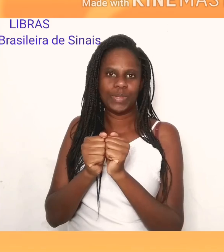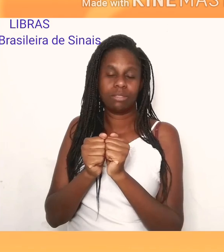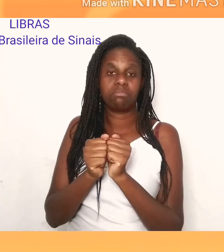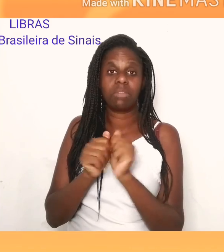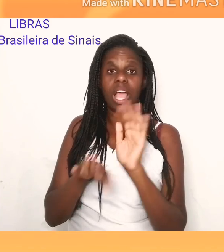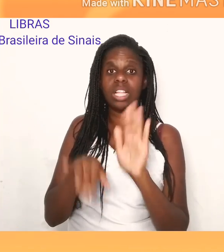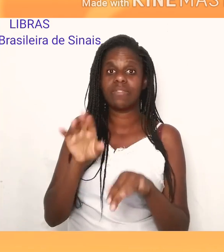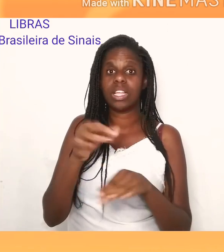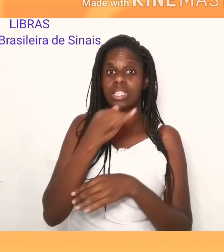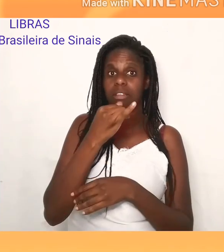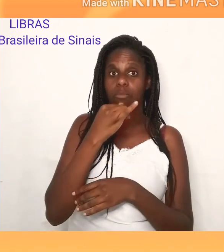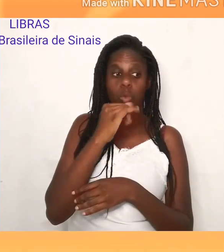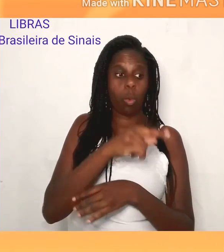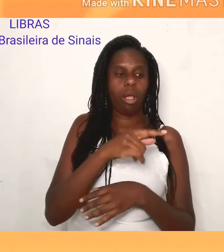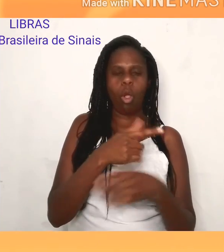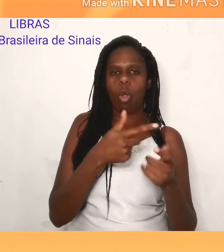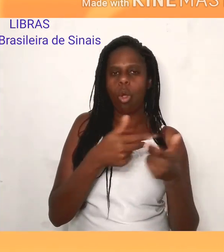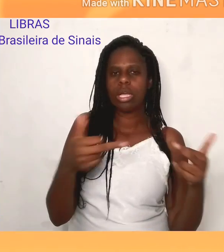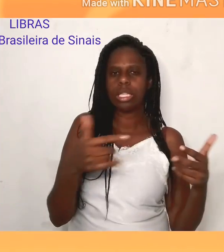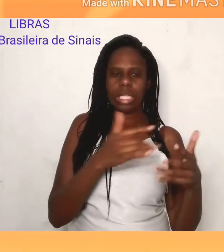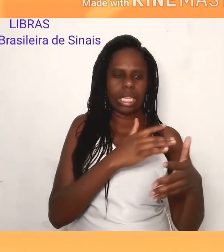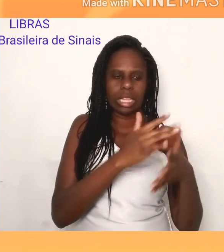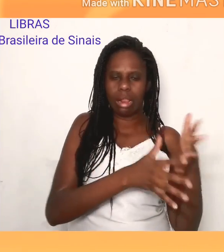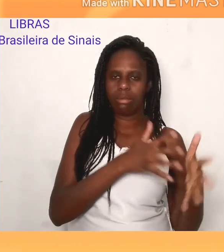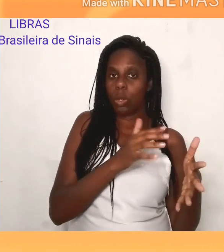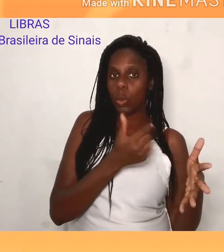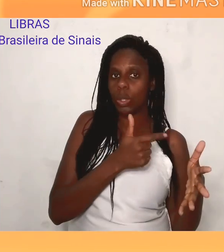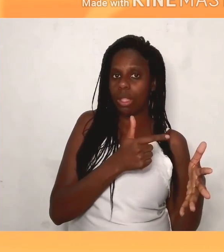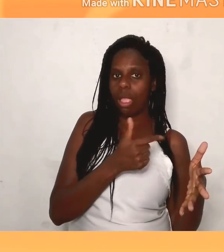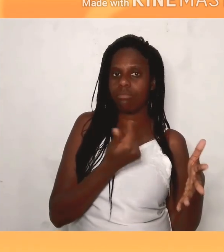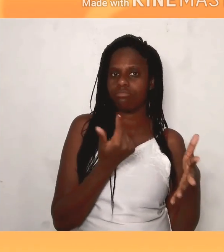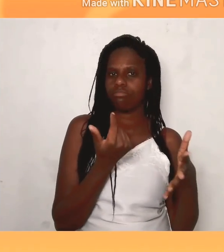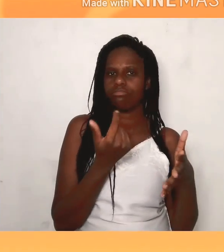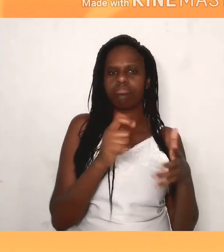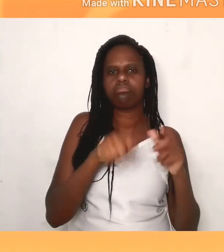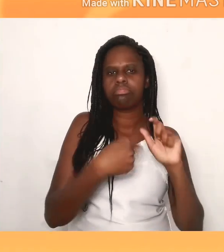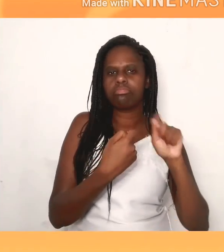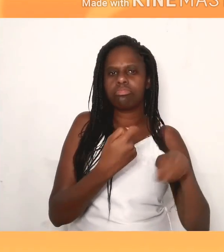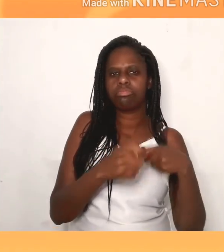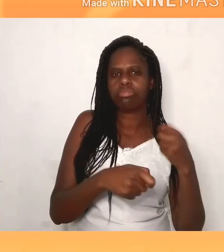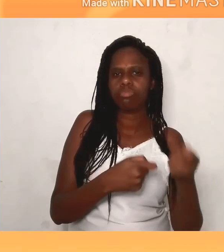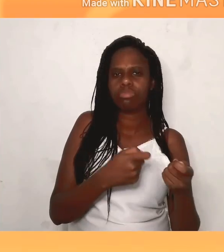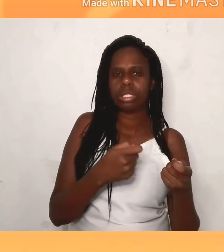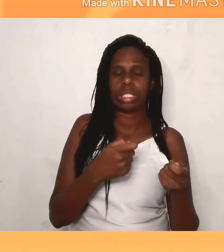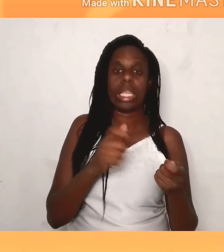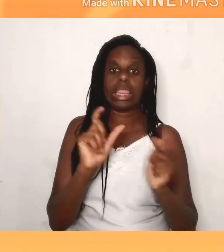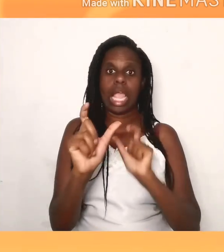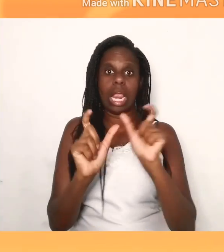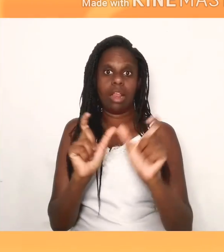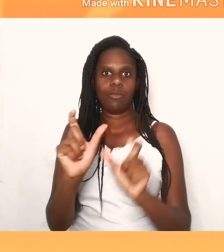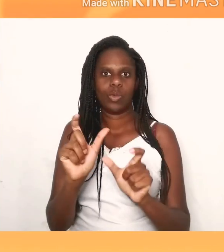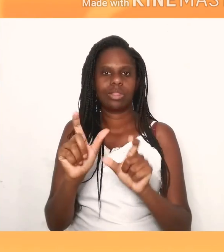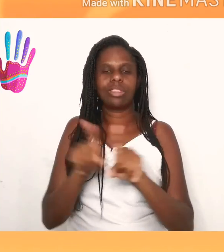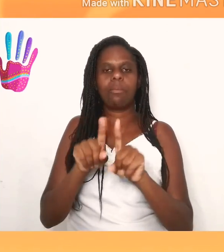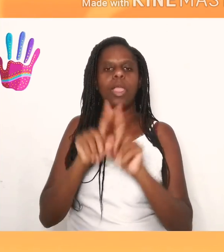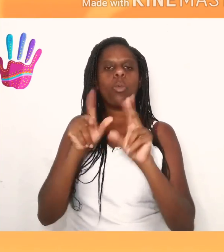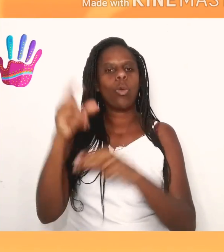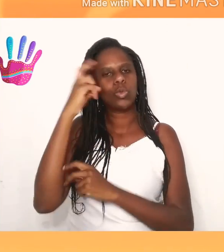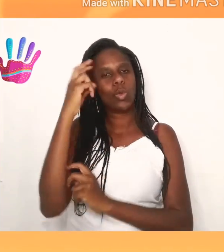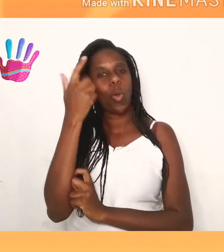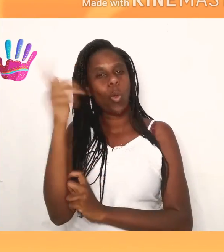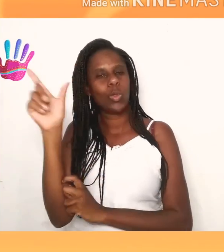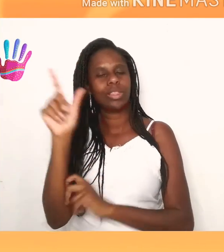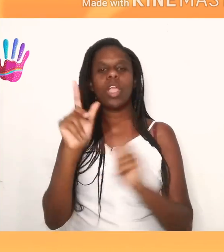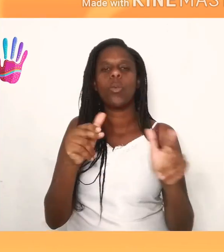que talvez não tenha na linguagem de Libras, né, que são termos de outra cultura, como não vai ter em outras culturas